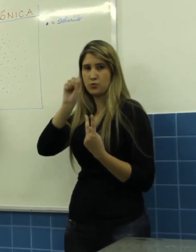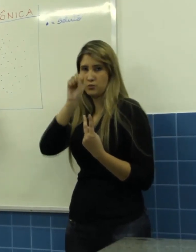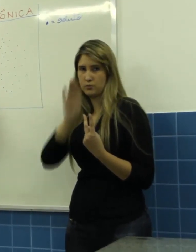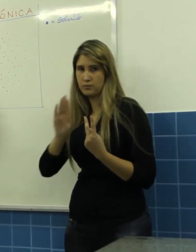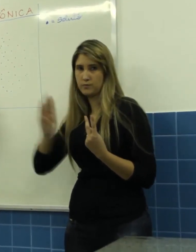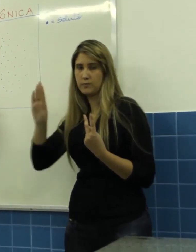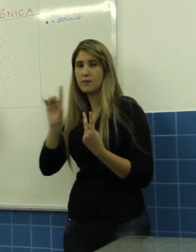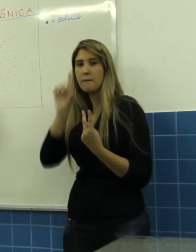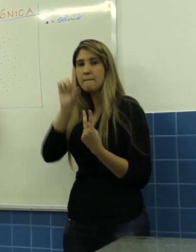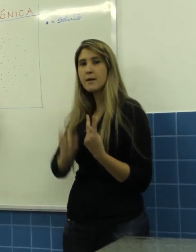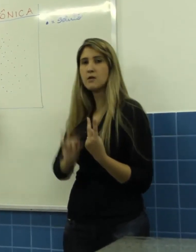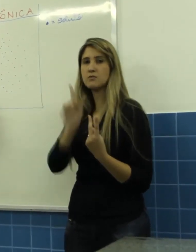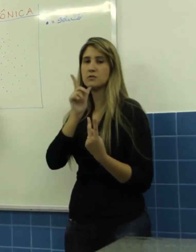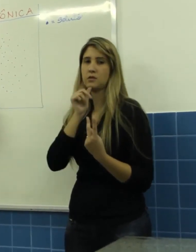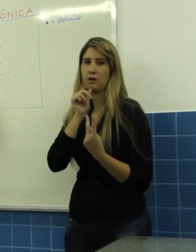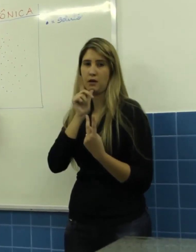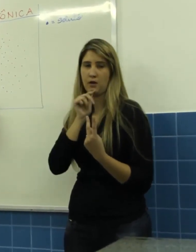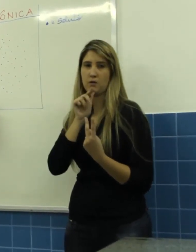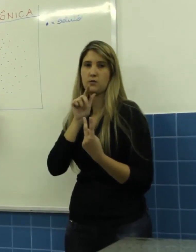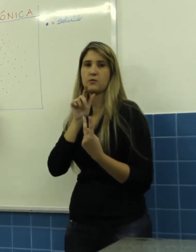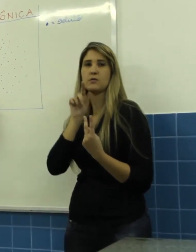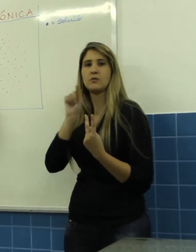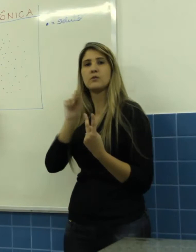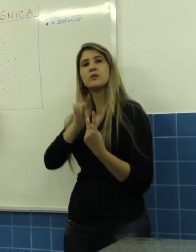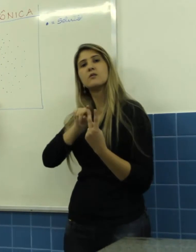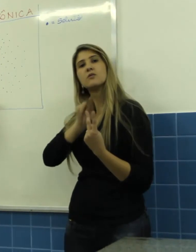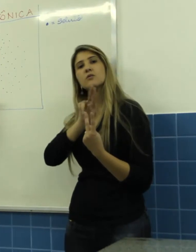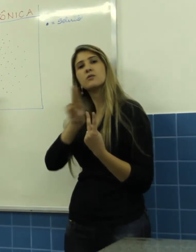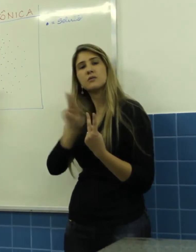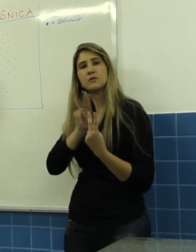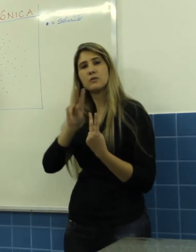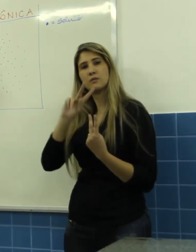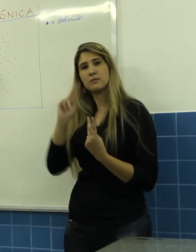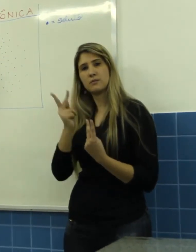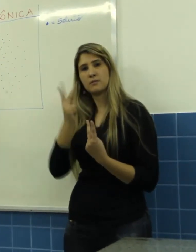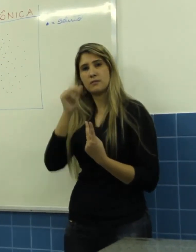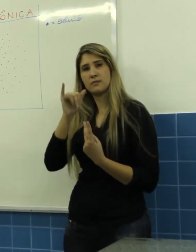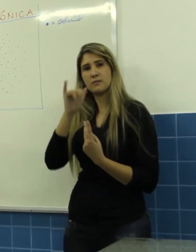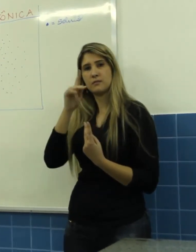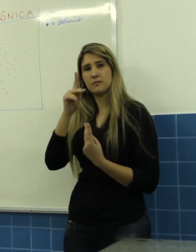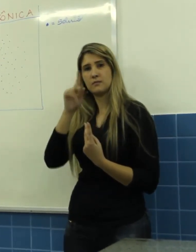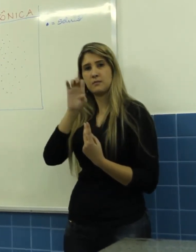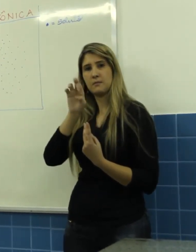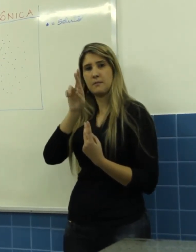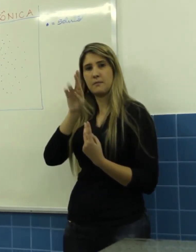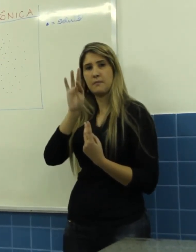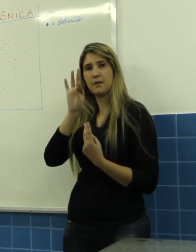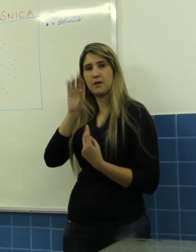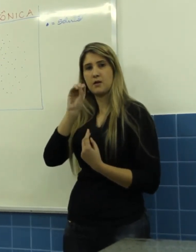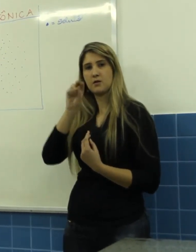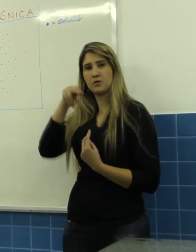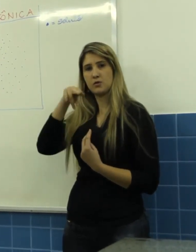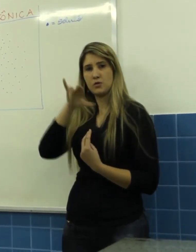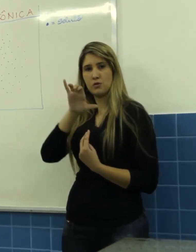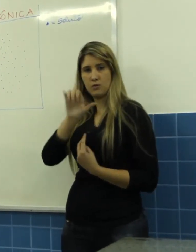quantidade de moléculas de água será chamada solução hipertônica.